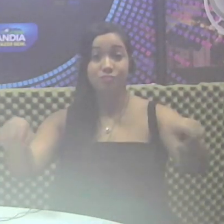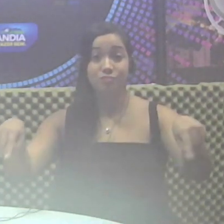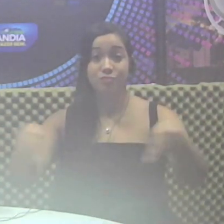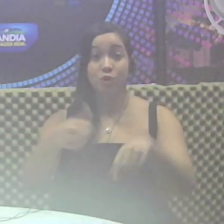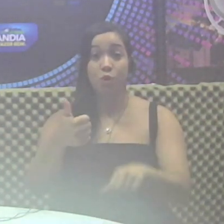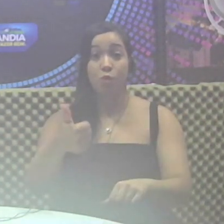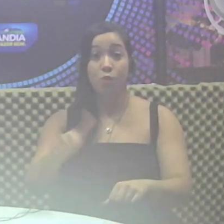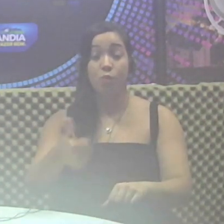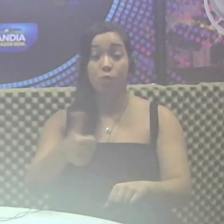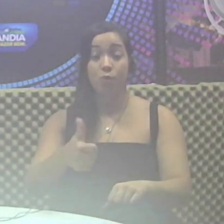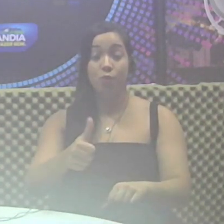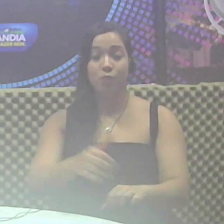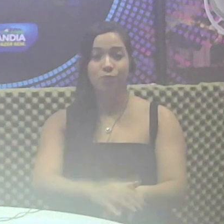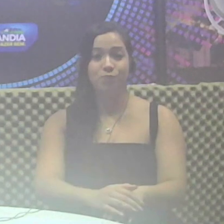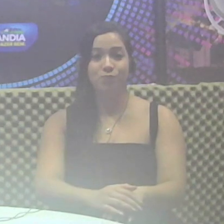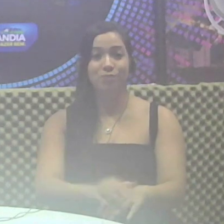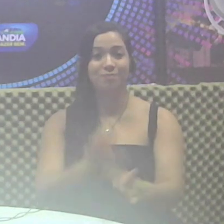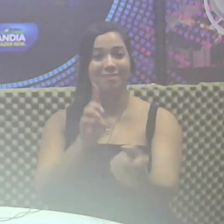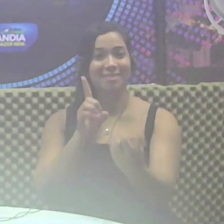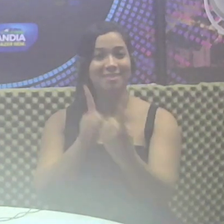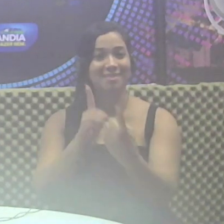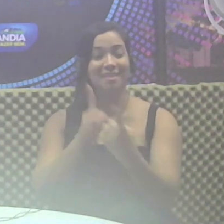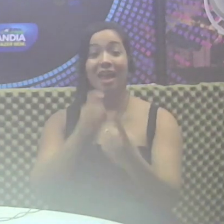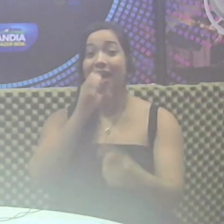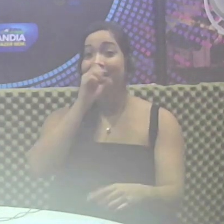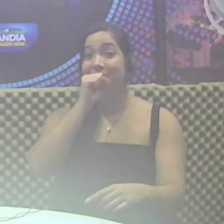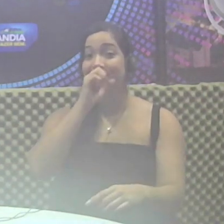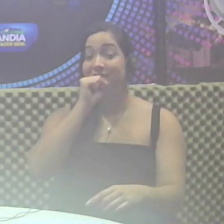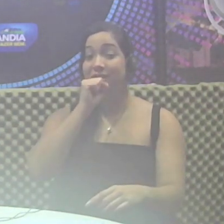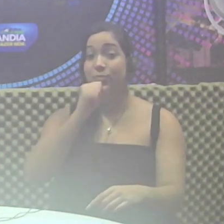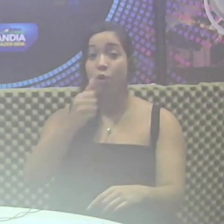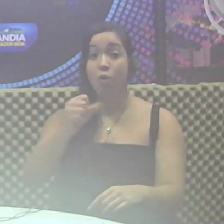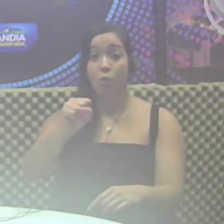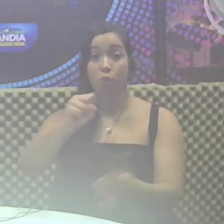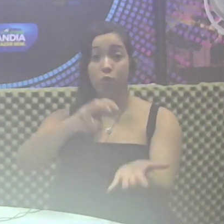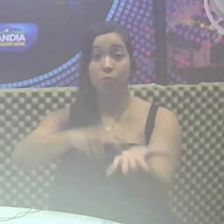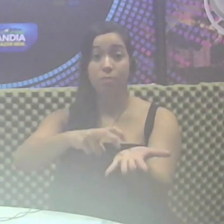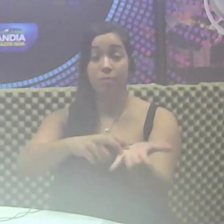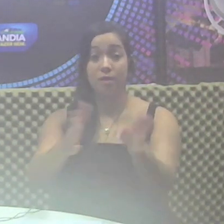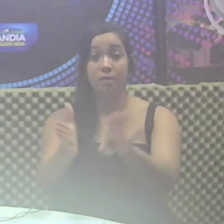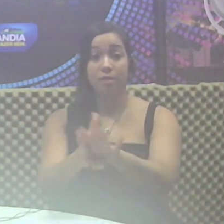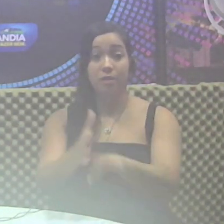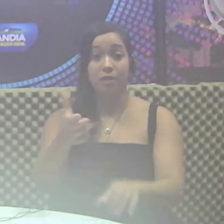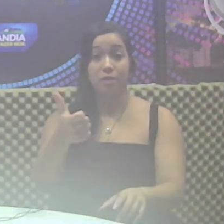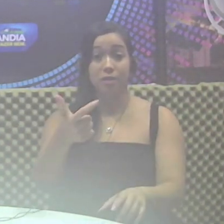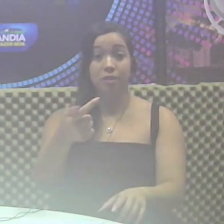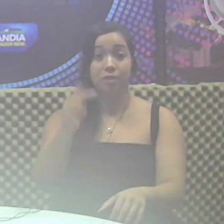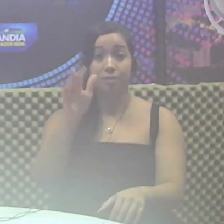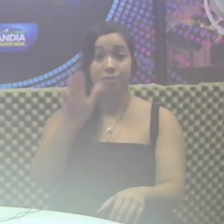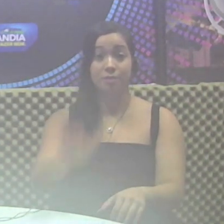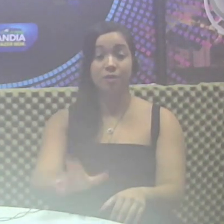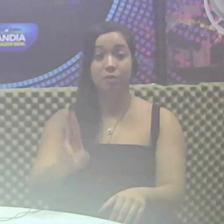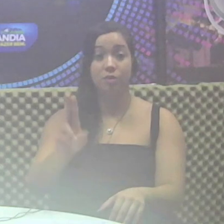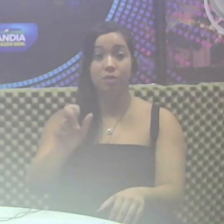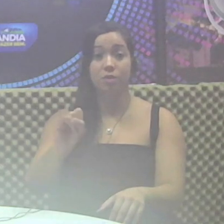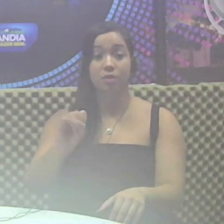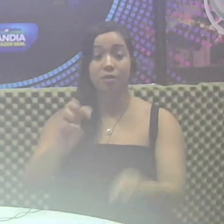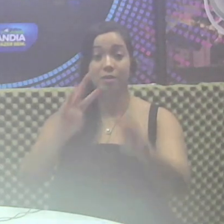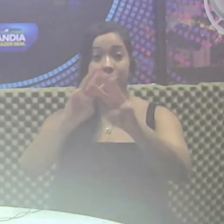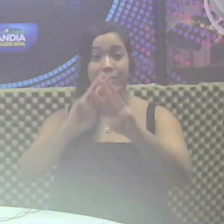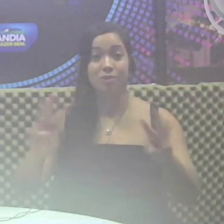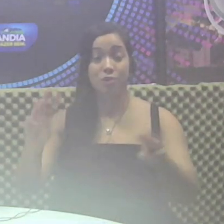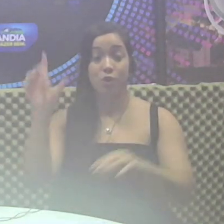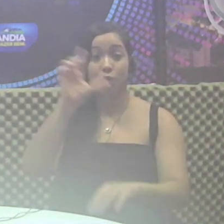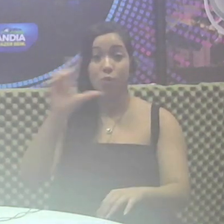de saúde. O atendimento neste sábado será feito das 8 da manhã até as 5 da tarde nas UAIs Martins,